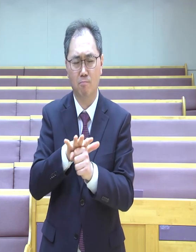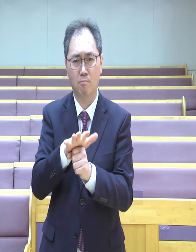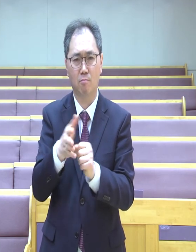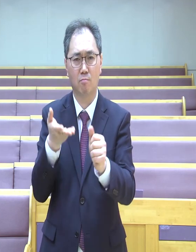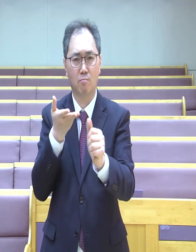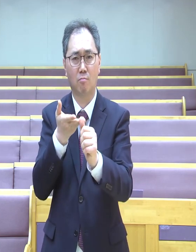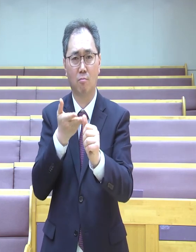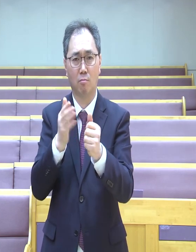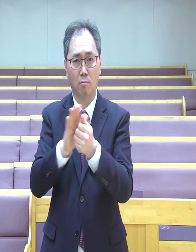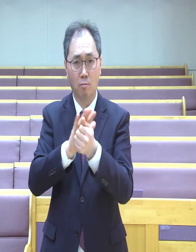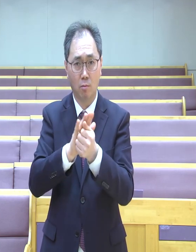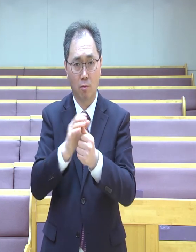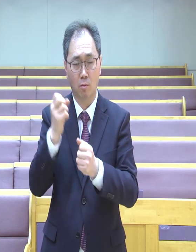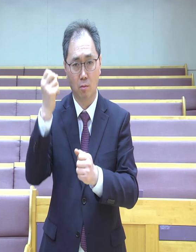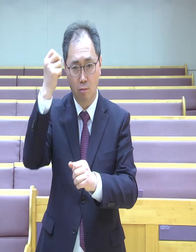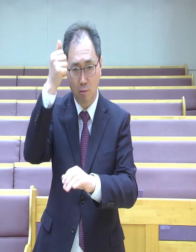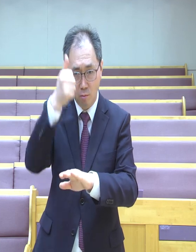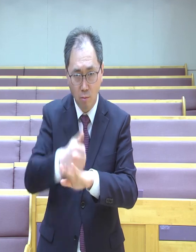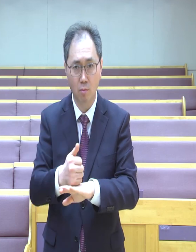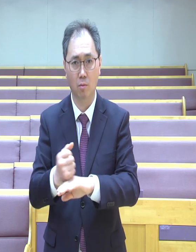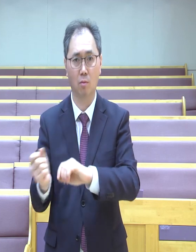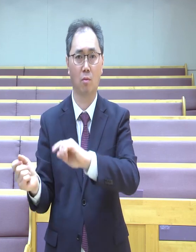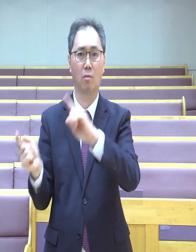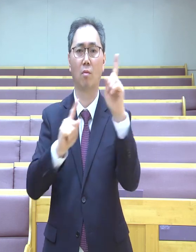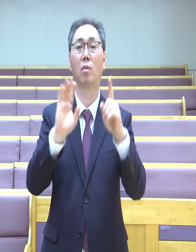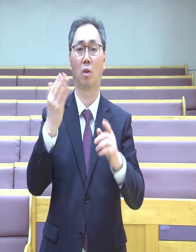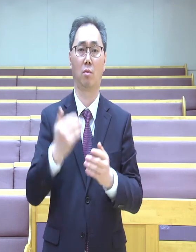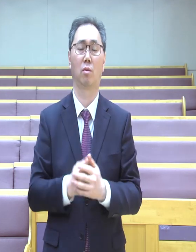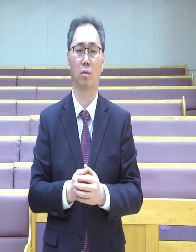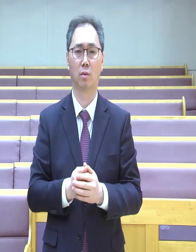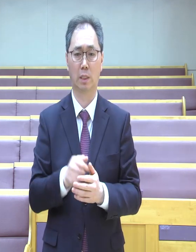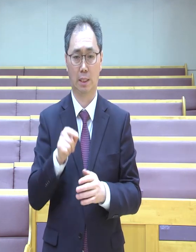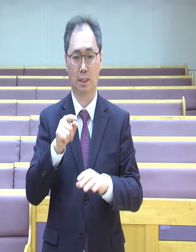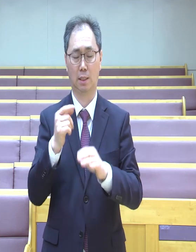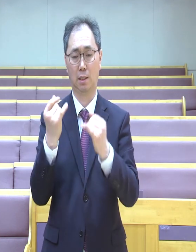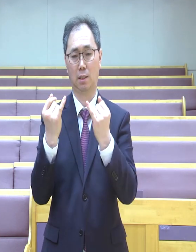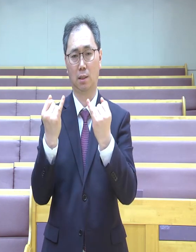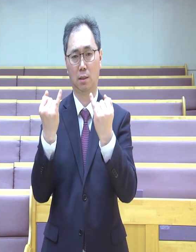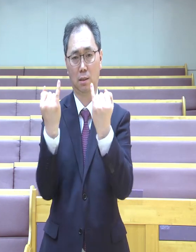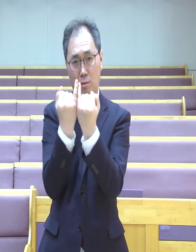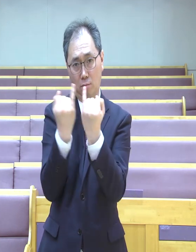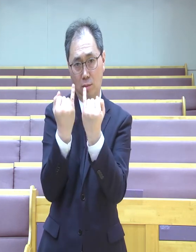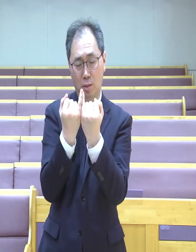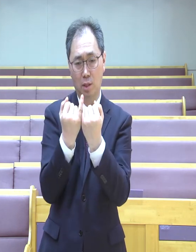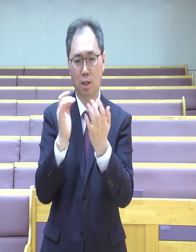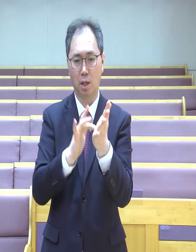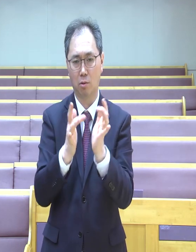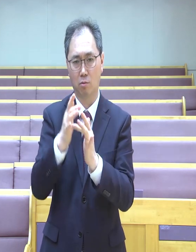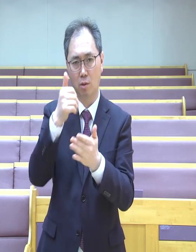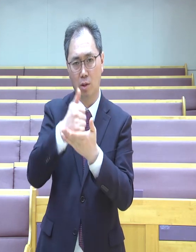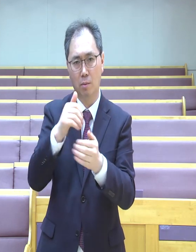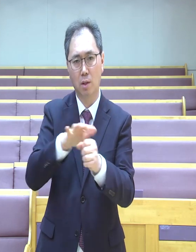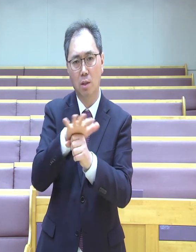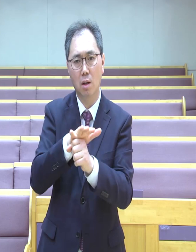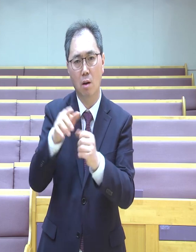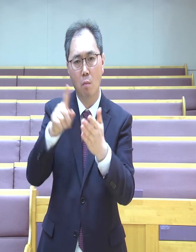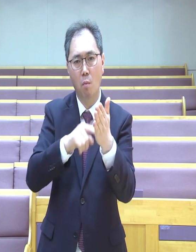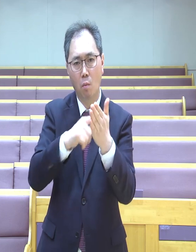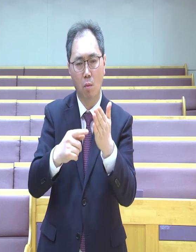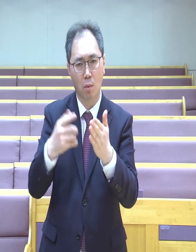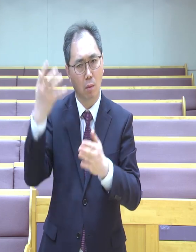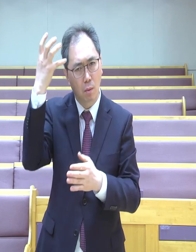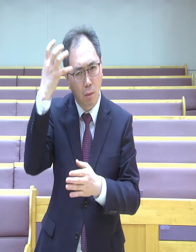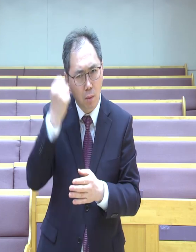사랑과 친절로 이 여인을 품어주셨습니다. 그는 예수님의 사랑을 결코 잊을 수